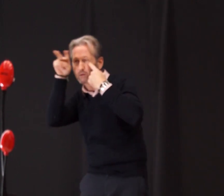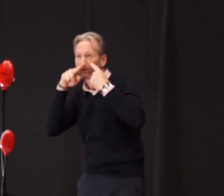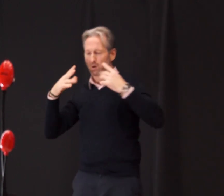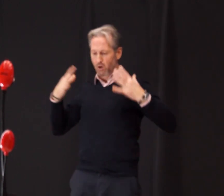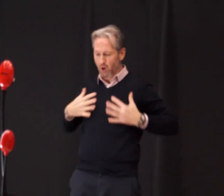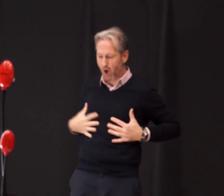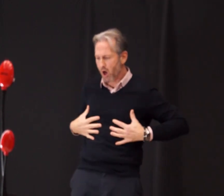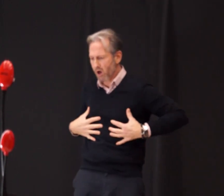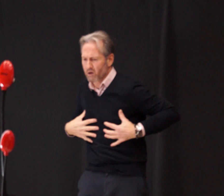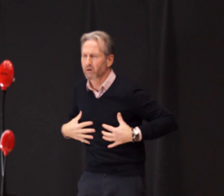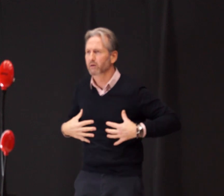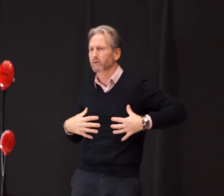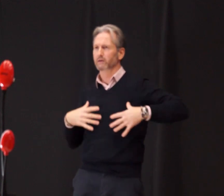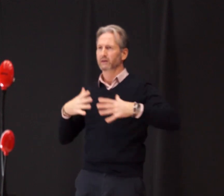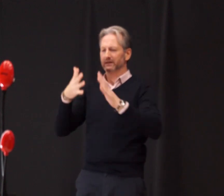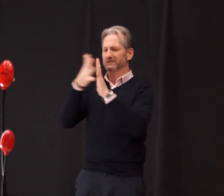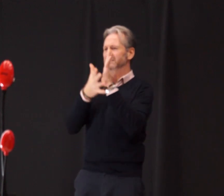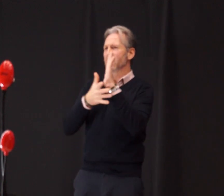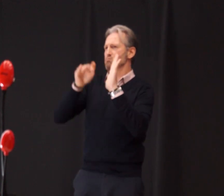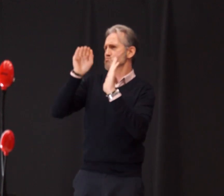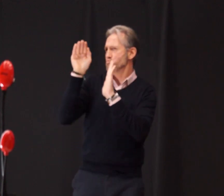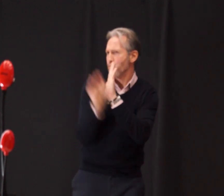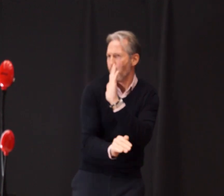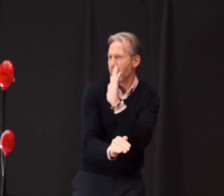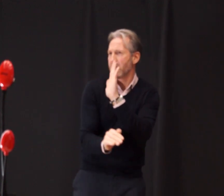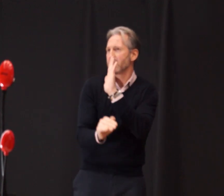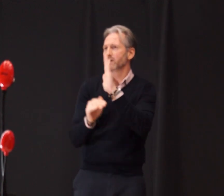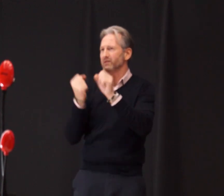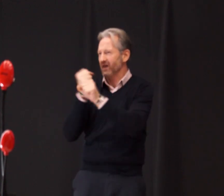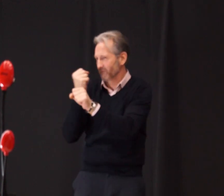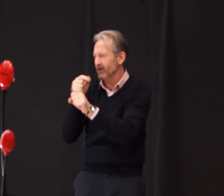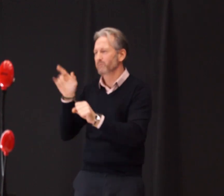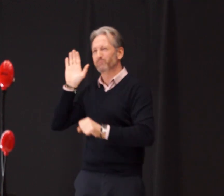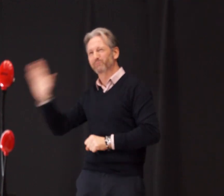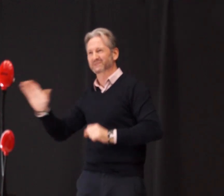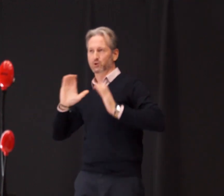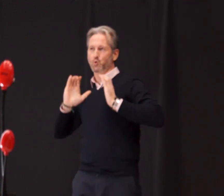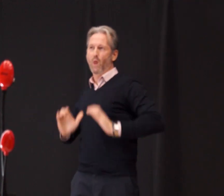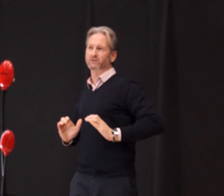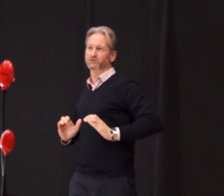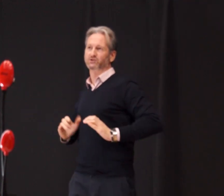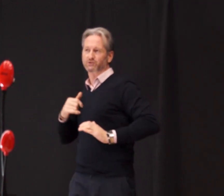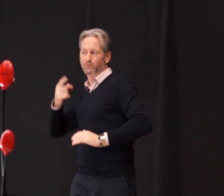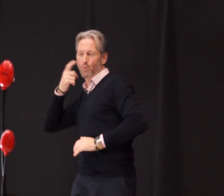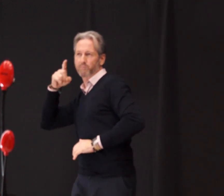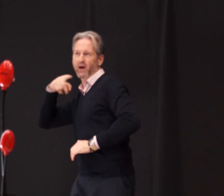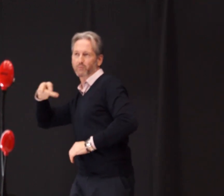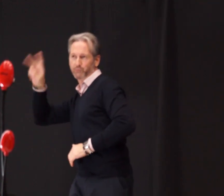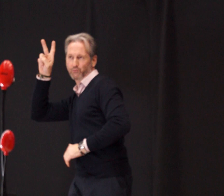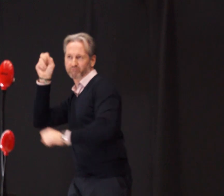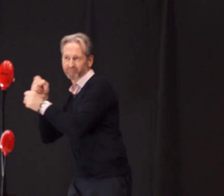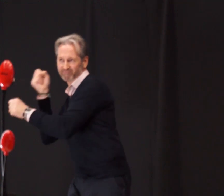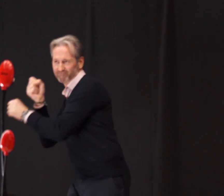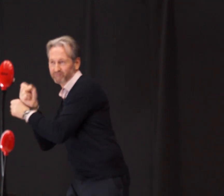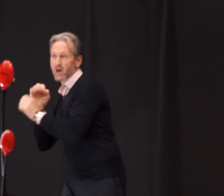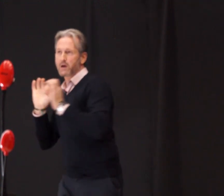les communicités travaillent vraiment sur les fondamentaux du visuel, du corporel, plus que sur la partie purement